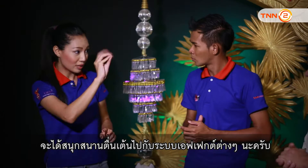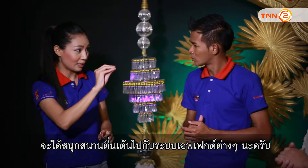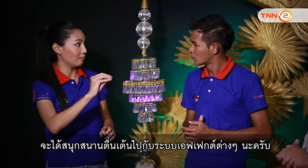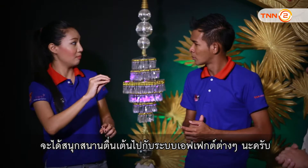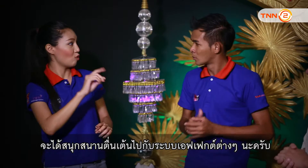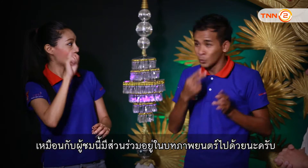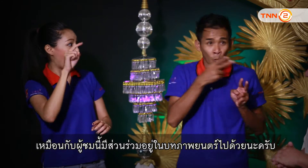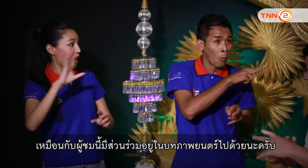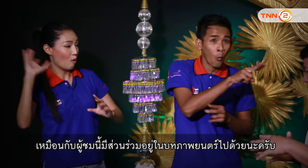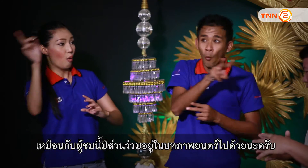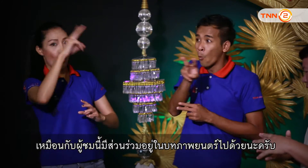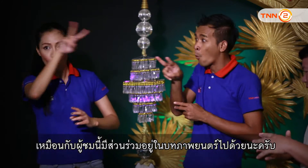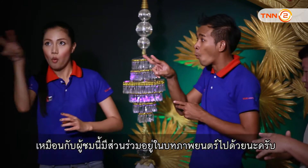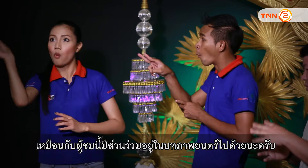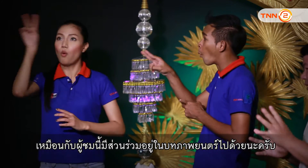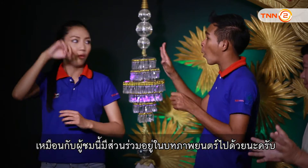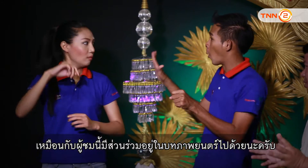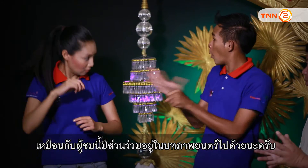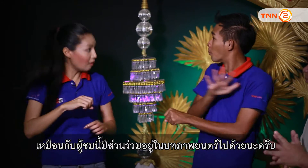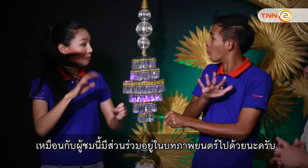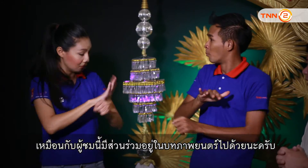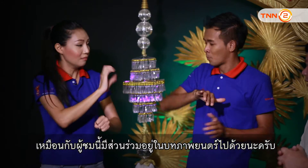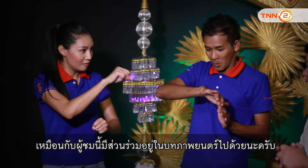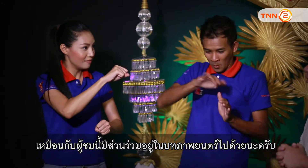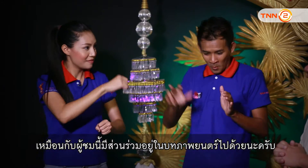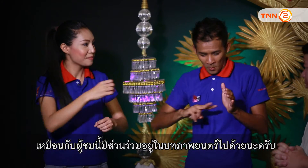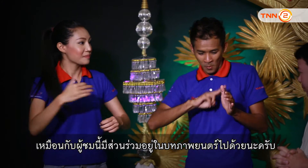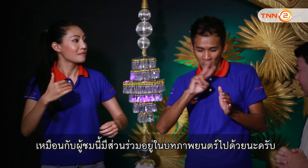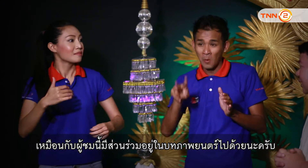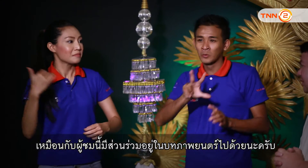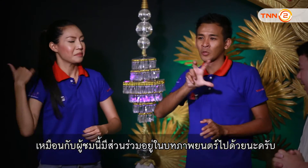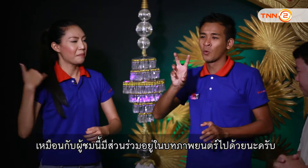ะครับเหมือนกับผู้ชมเนี่ยมีส่วนร่วมอยู่ในบทภาพยนตร์ไปด้วยนะครับ